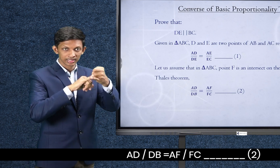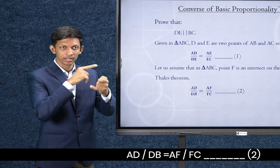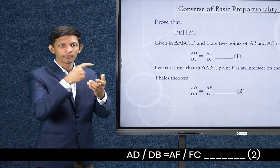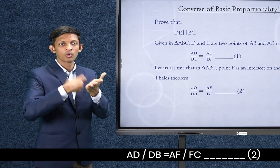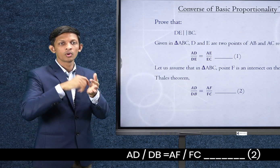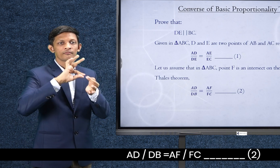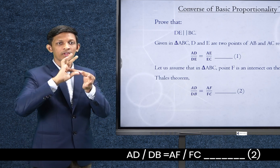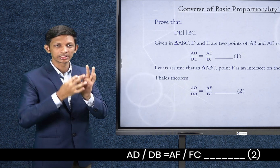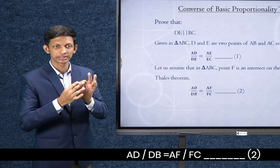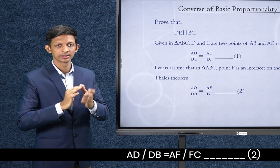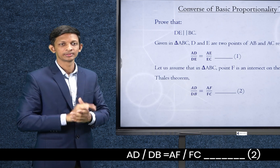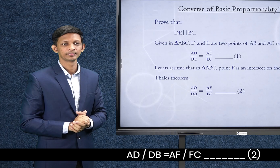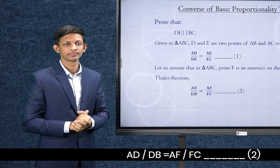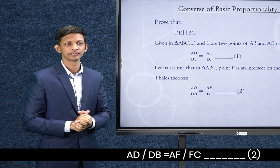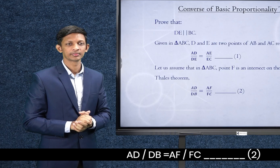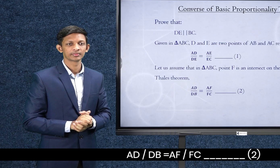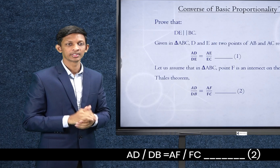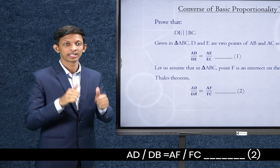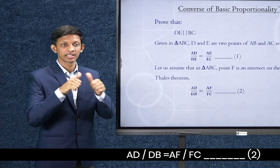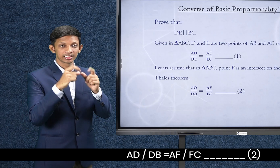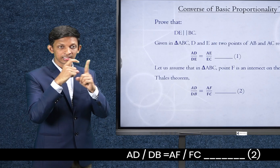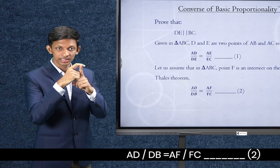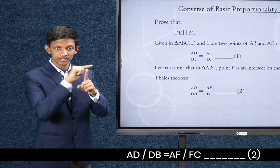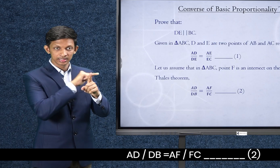AD by DB is equal AF by FC। समीकरण 2।